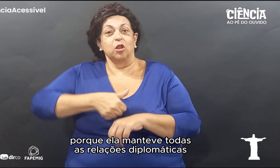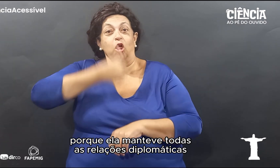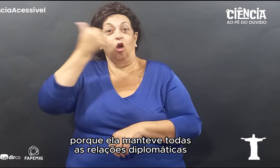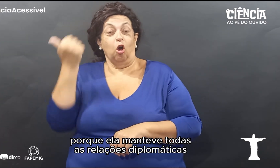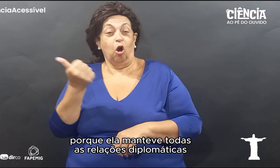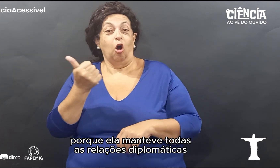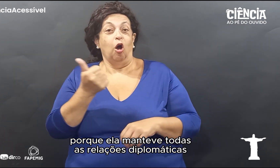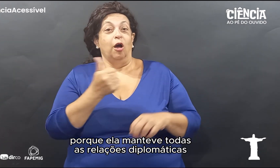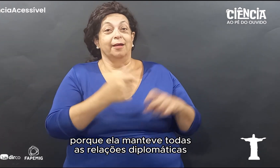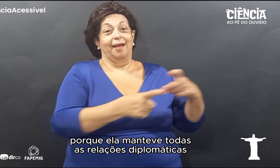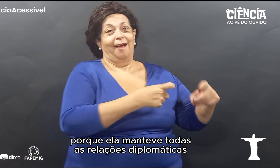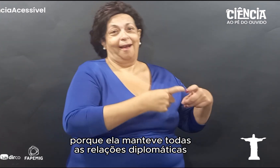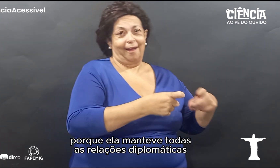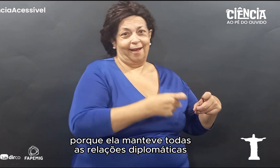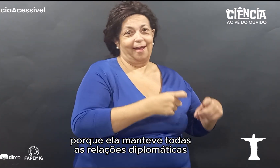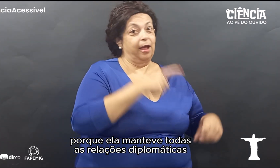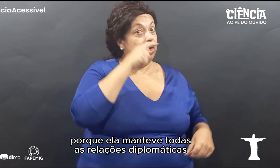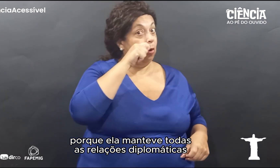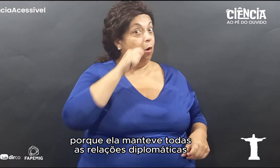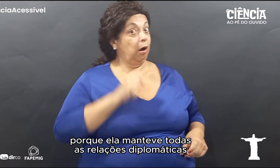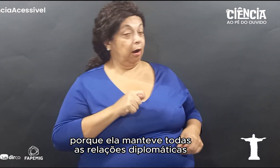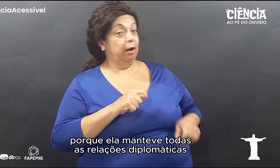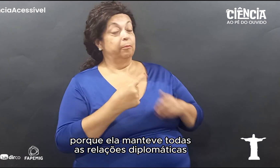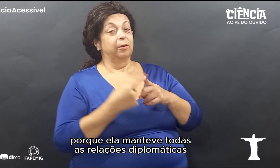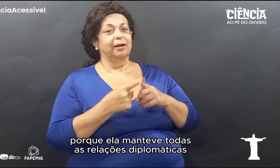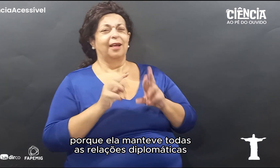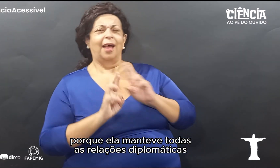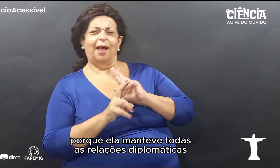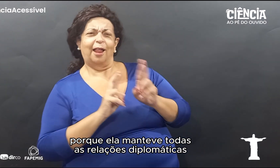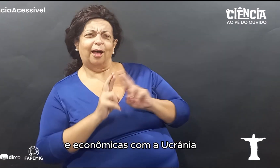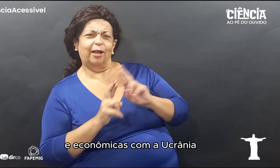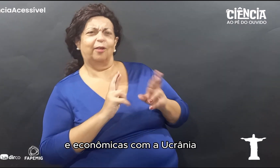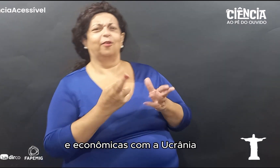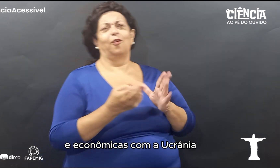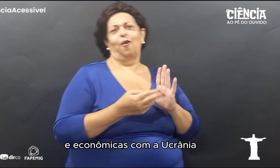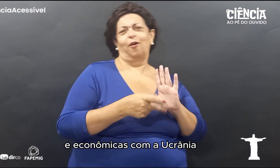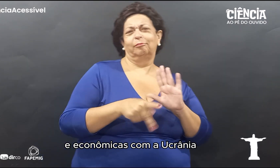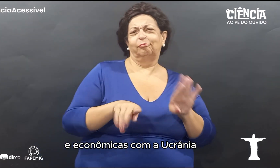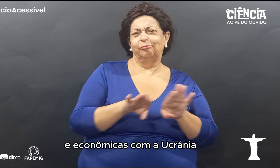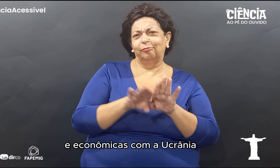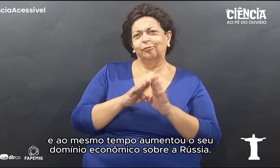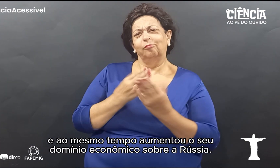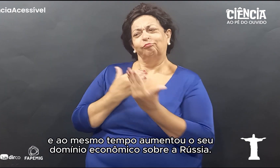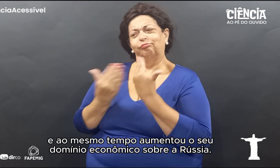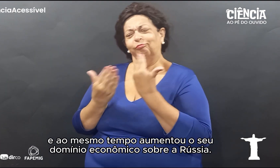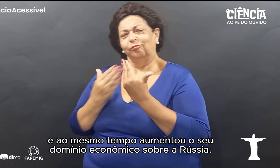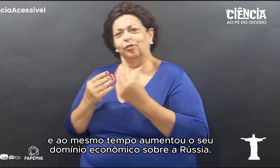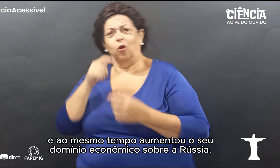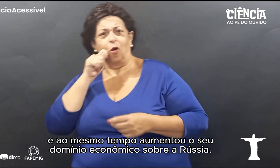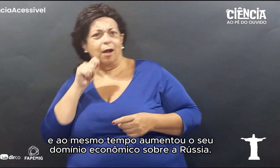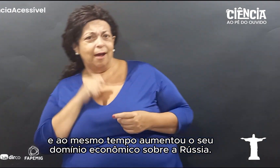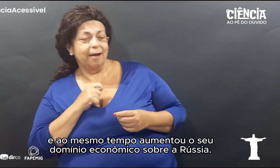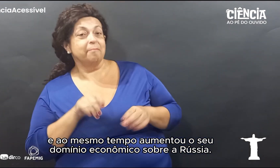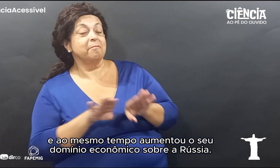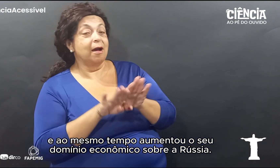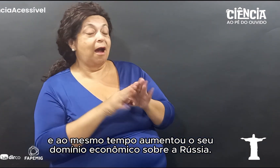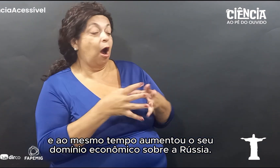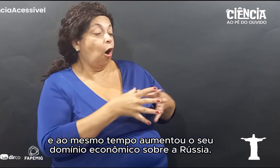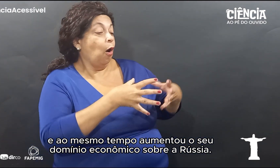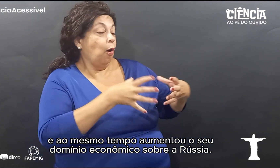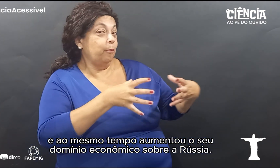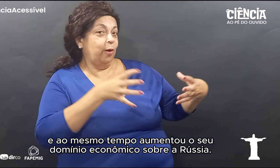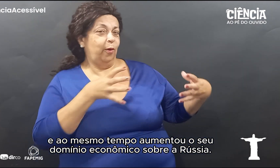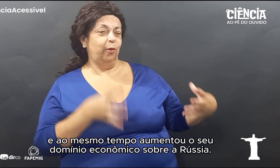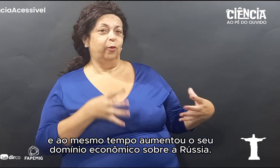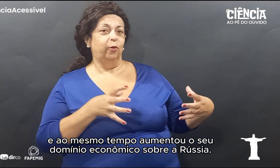porque ela manteve todas as relações diplomáticas e econômicas com a Ucrânia e, ao mesmo tempo, aumentou o